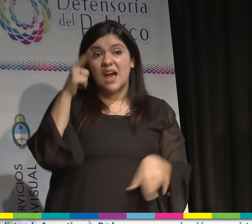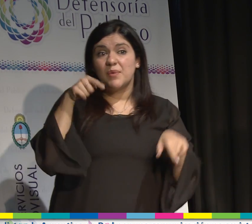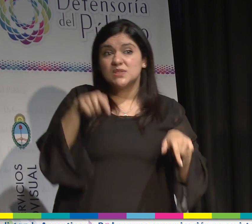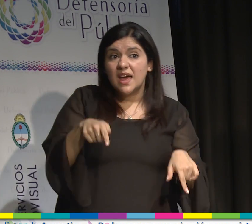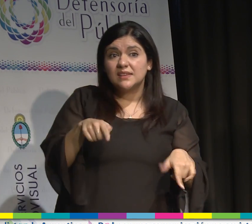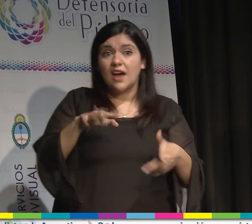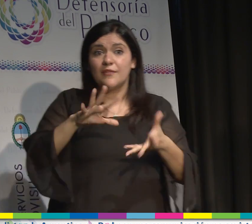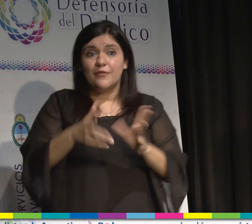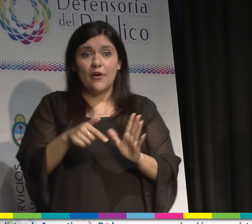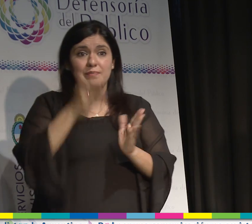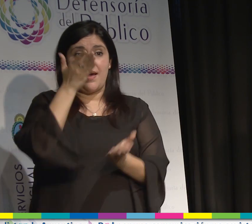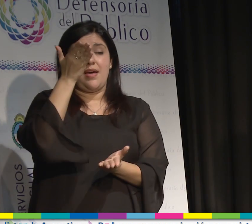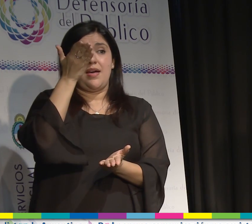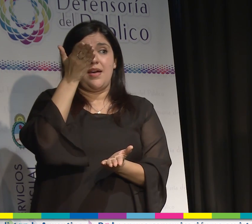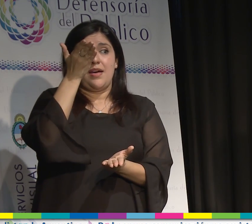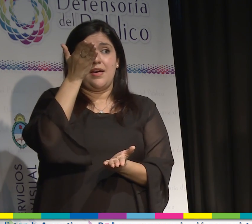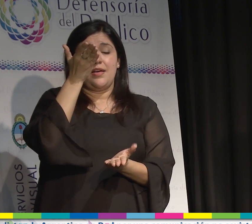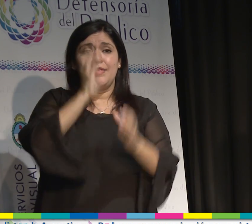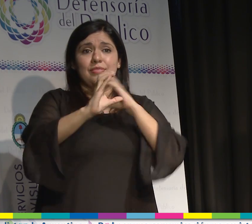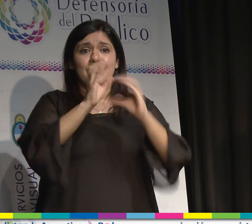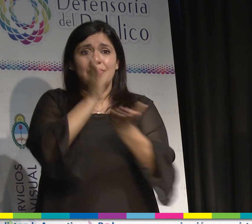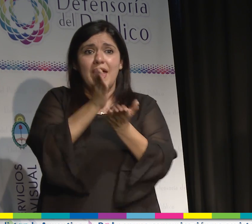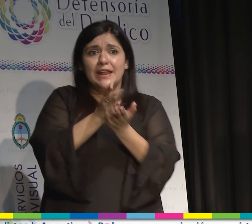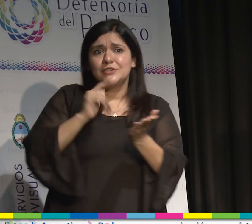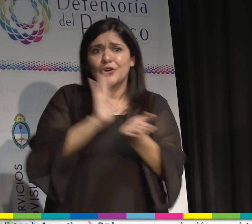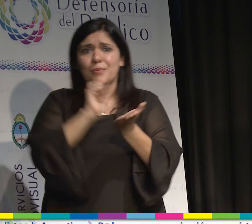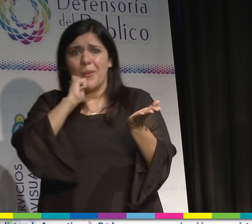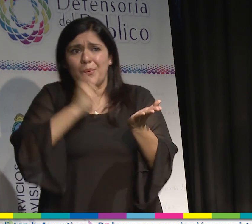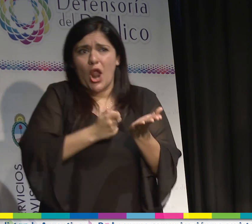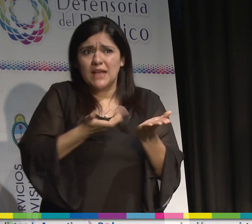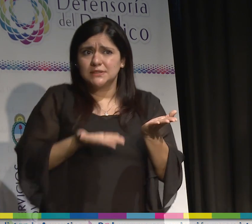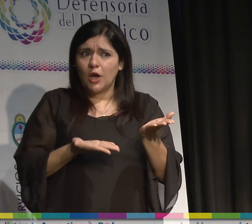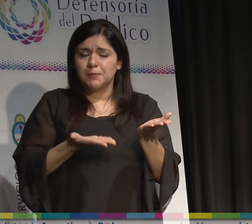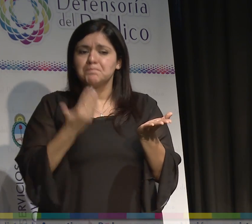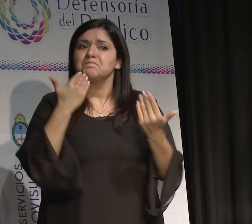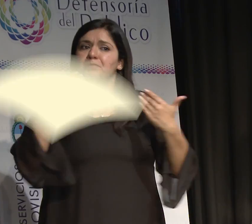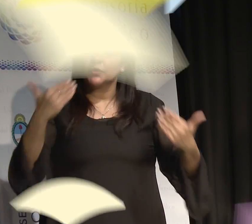violación a nuestro derecho a la comunicación muchísimas gracias